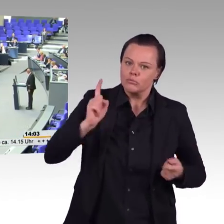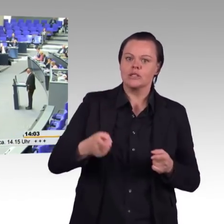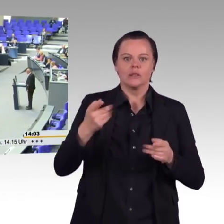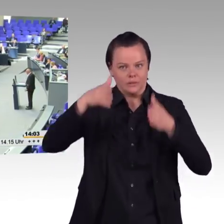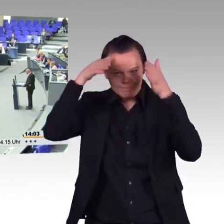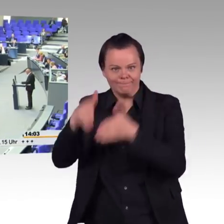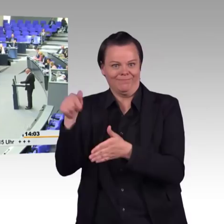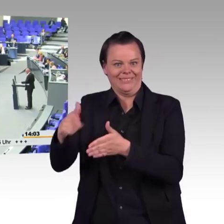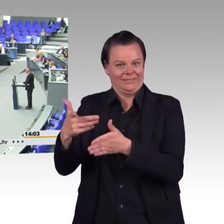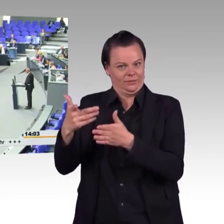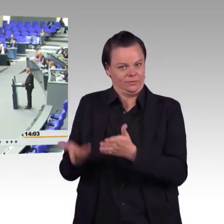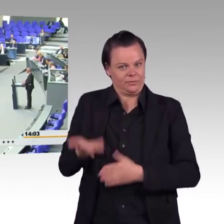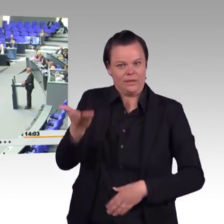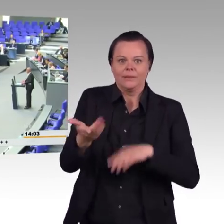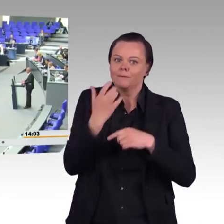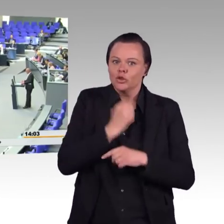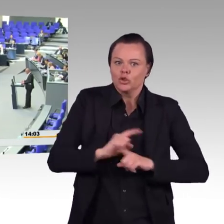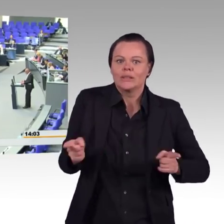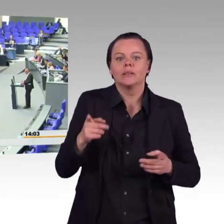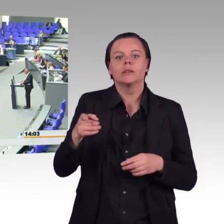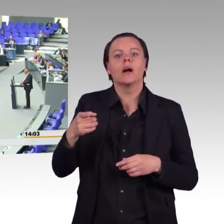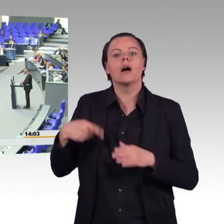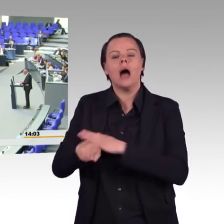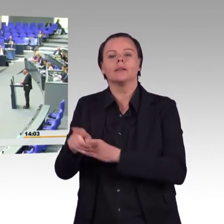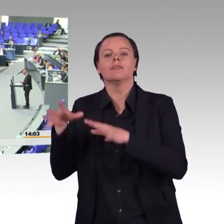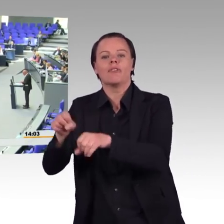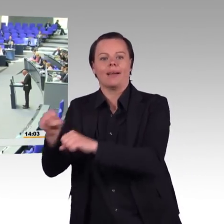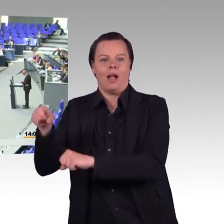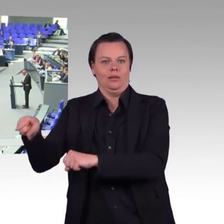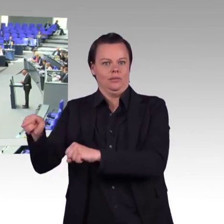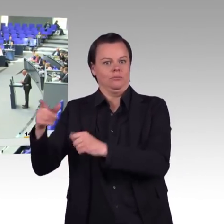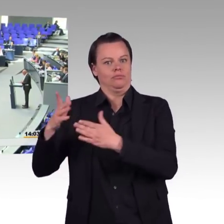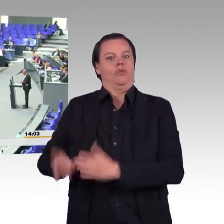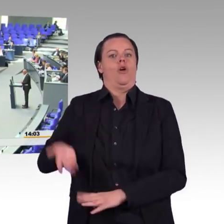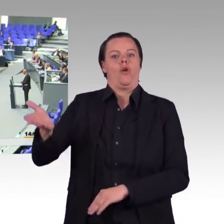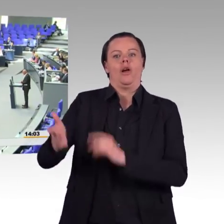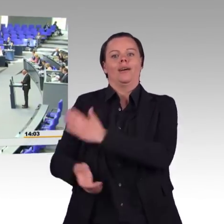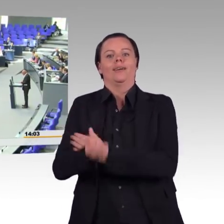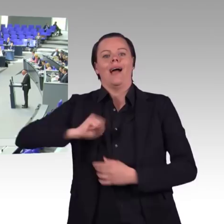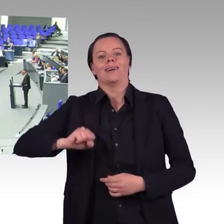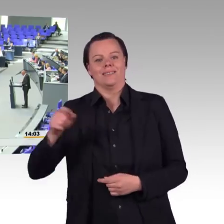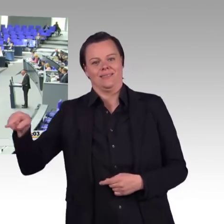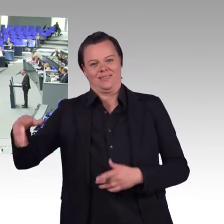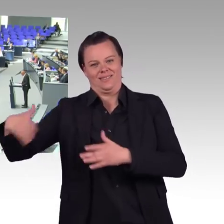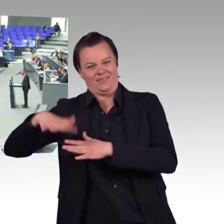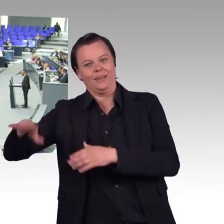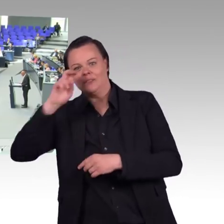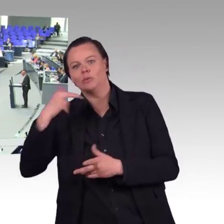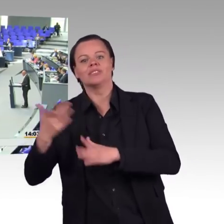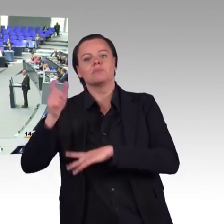Sehr geehrter Herr Präsident, meine sehr verehrten Damen und Herren, liebe Zuschauer und Zuhörer. Für uns Freie Demokraten ist beim Klimaschutz nicht